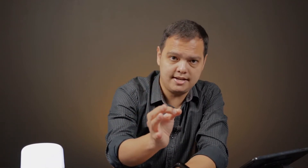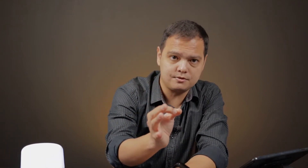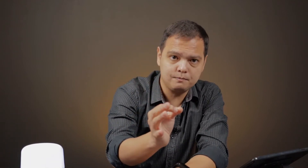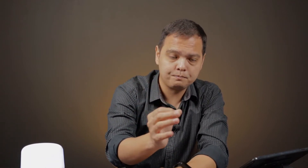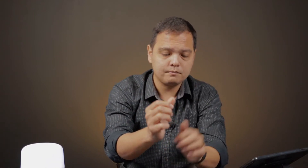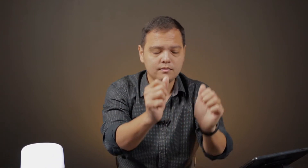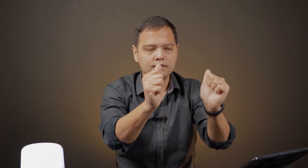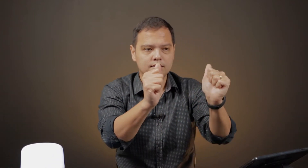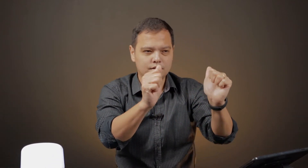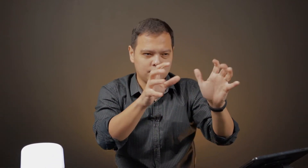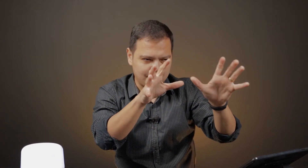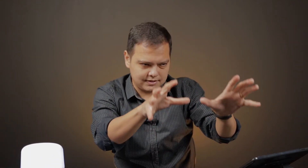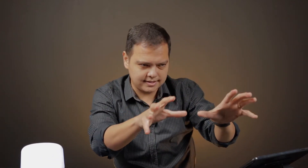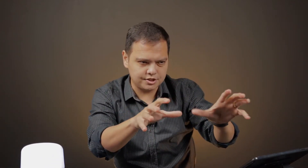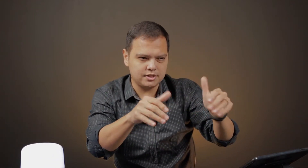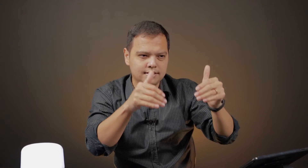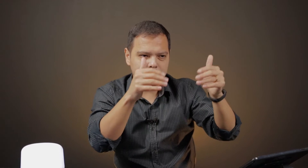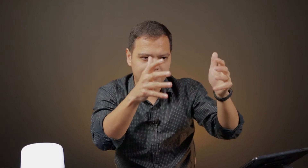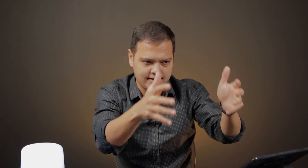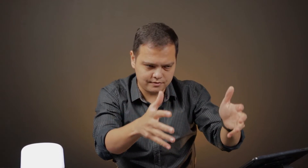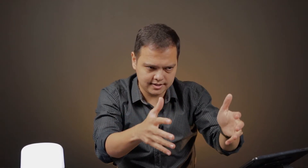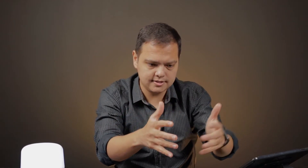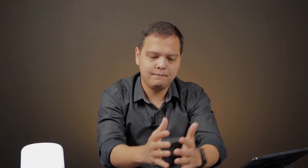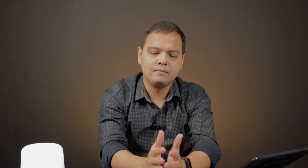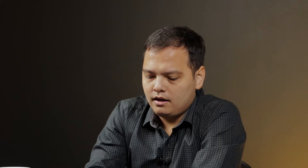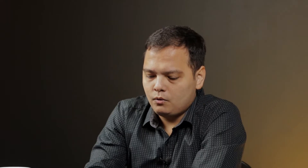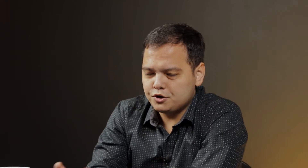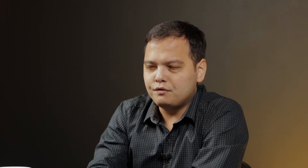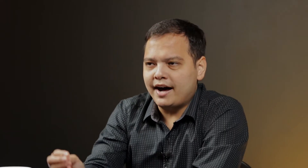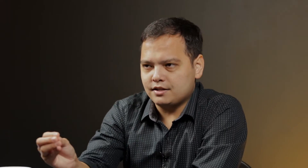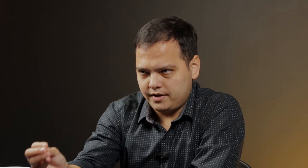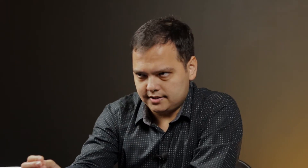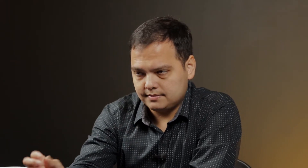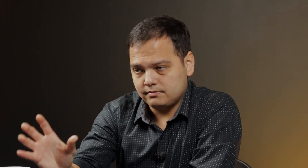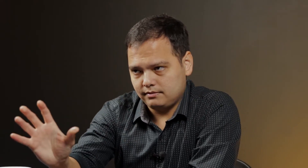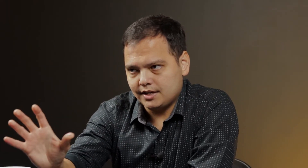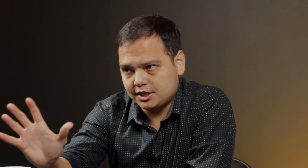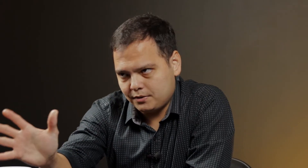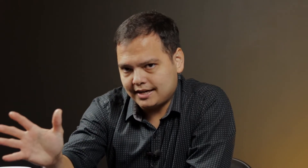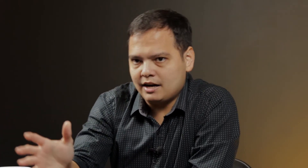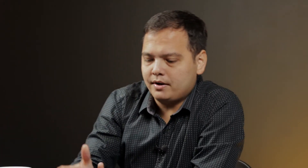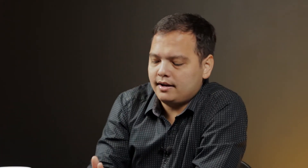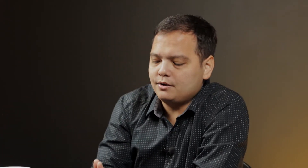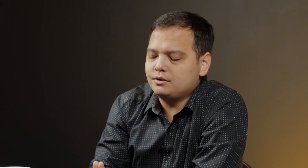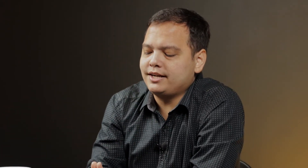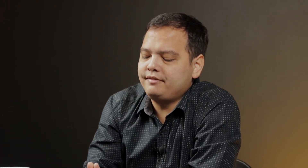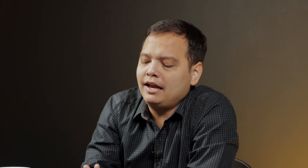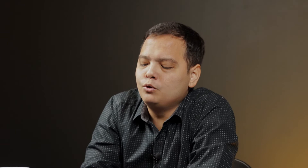isso. Aí você vai assistir várias vezes. Quando eu digo várias vezes, quero deixar uma coisa clara, porque eu já vi alunos